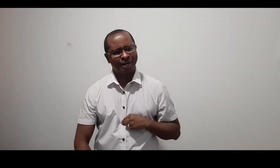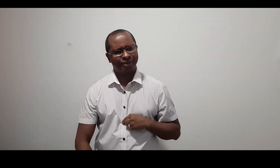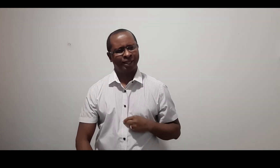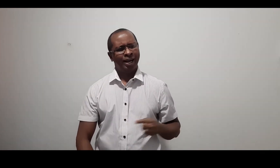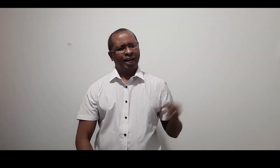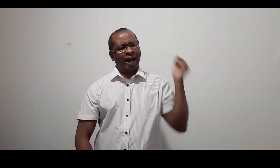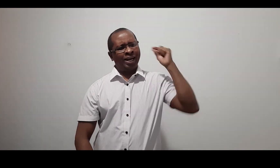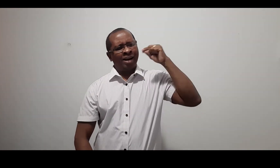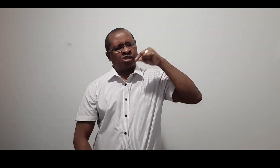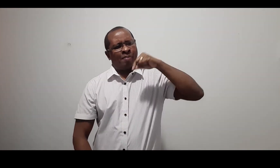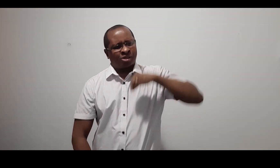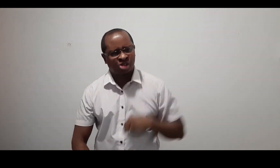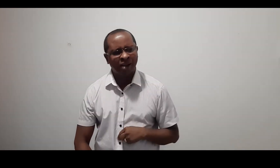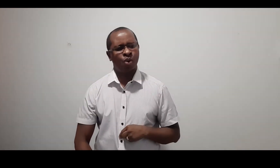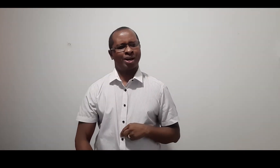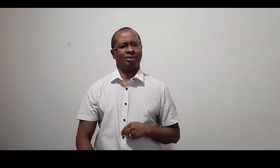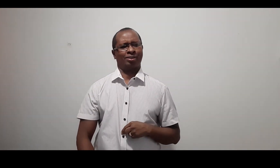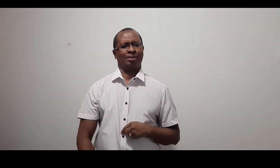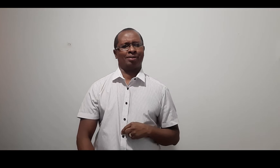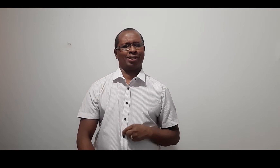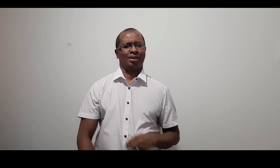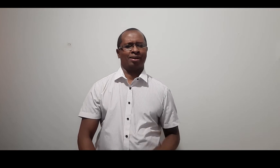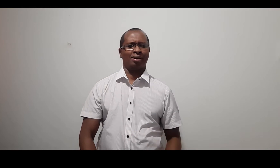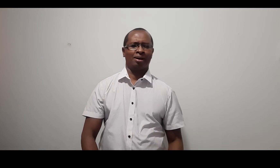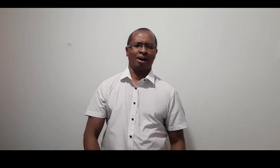anaty, ilay lanitra manjaka ao anaty.